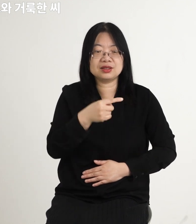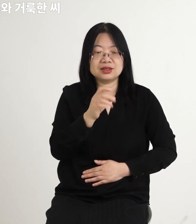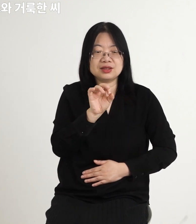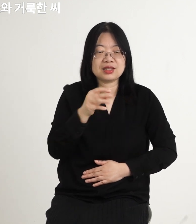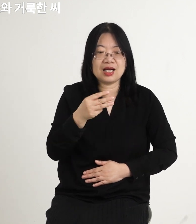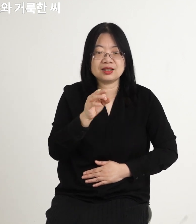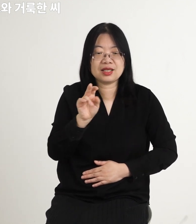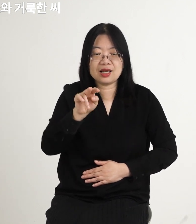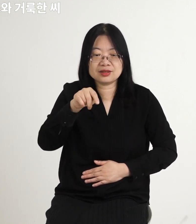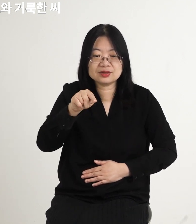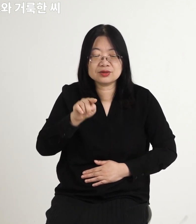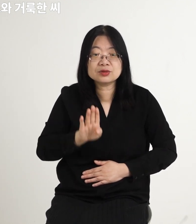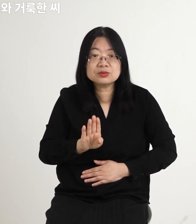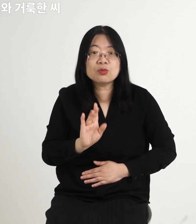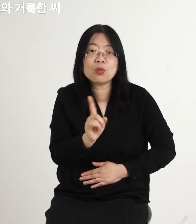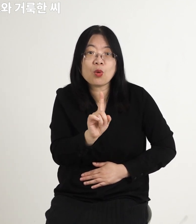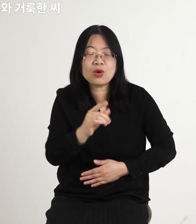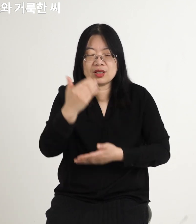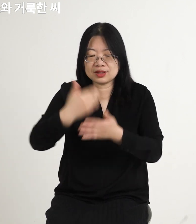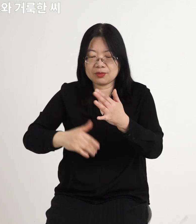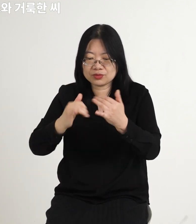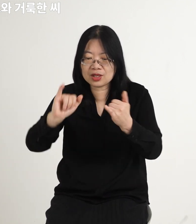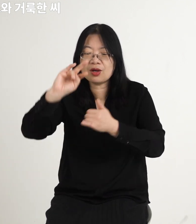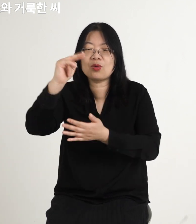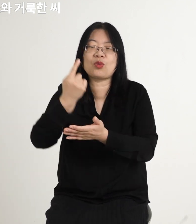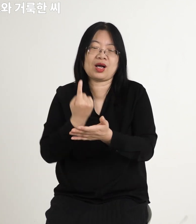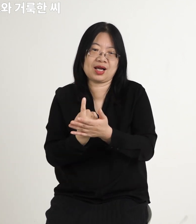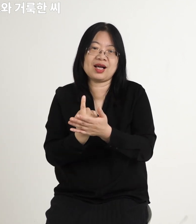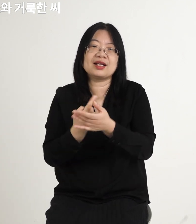말은 남은 자가 돌아올 것이다,